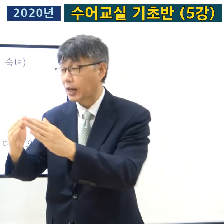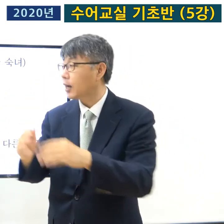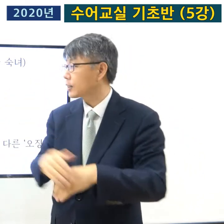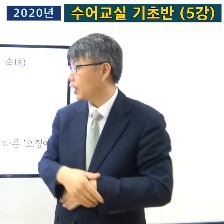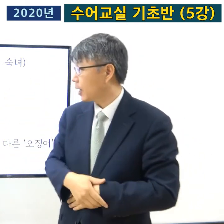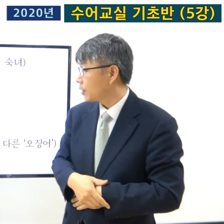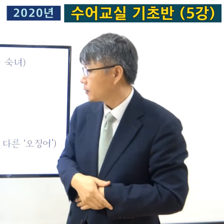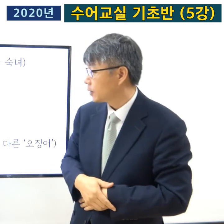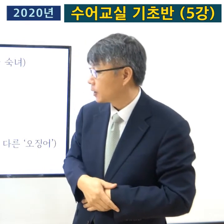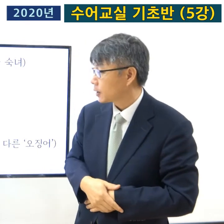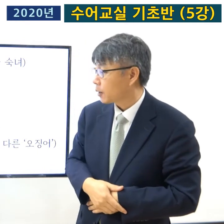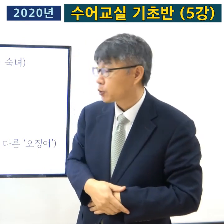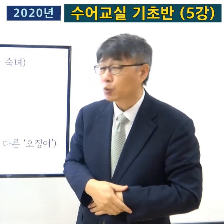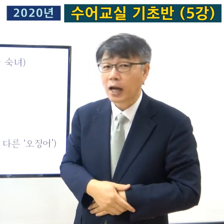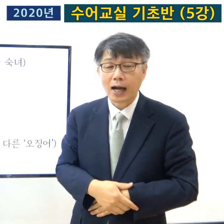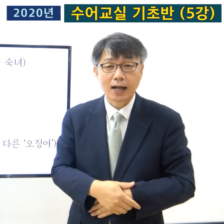이사하다, 이사. 그 다음에 좋다.